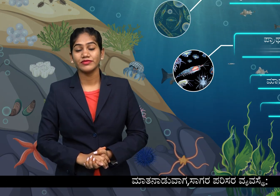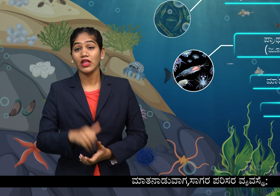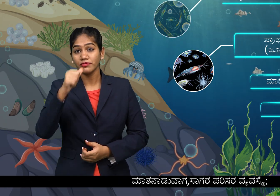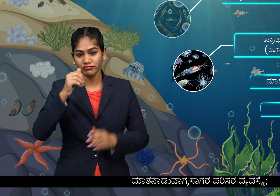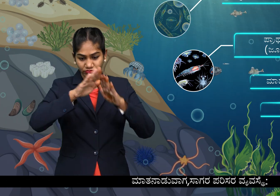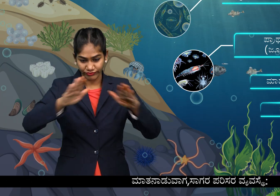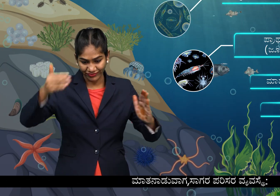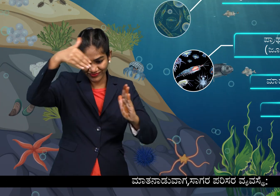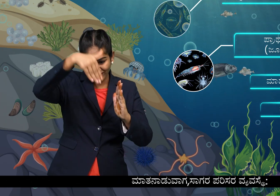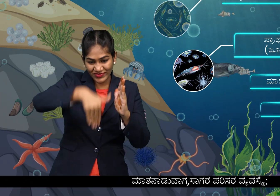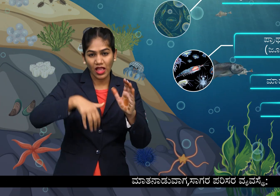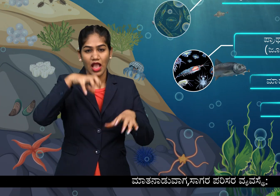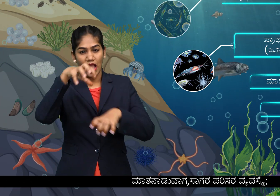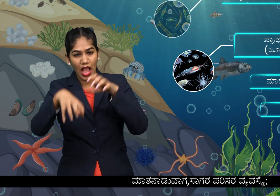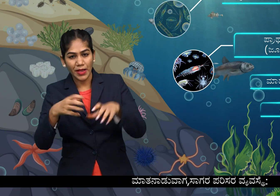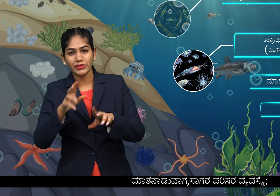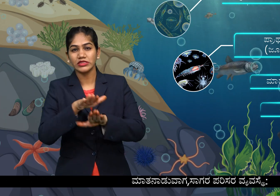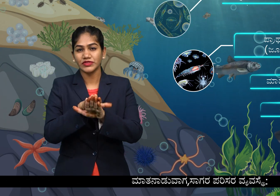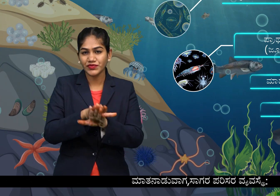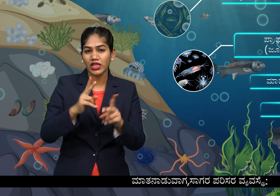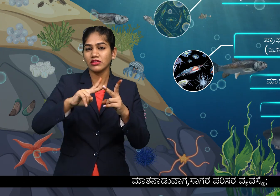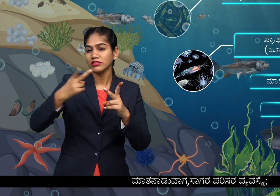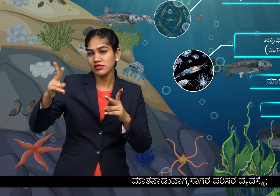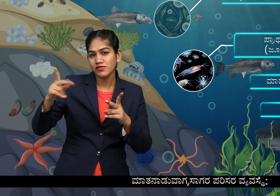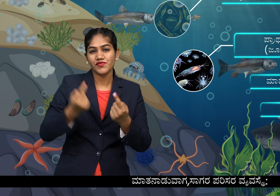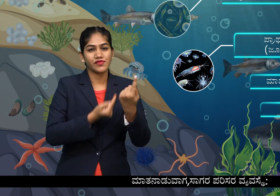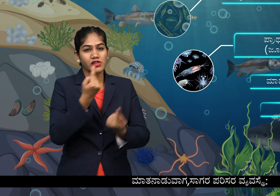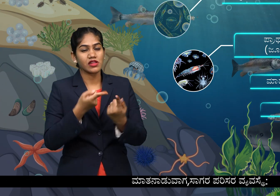ಮಾತನಾಡುವಾಗ ಸಾಗರ ಪರಿಸರ ವ್ಯವಸ್ಥೆ.